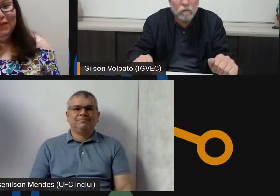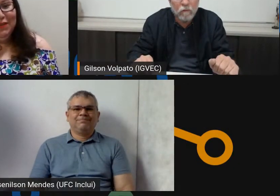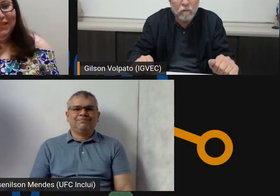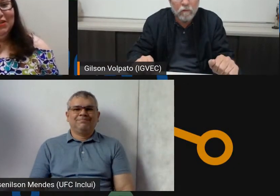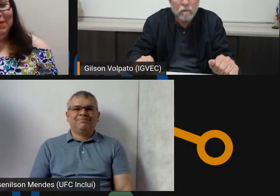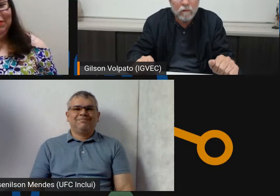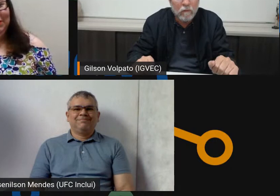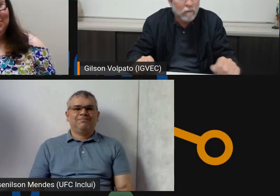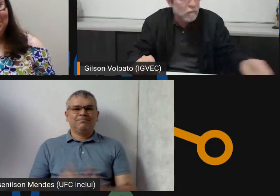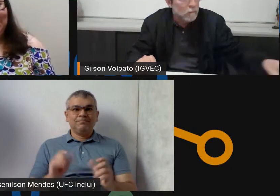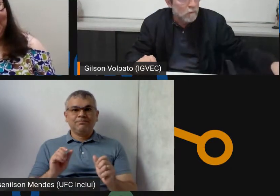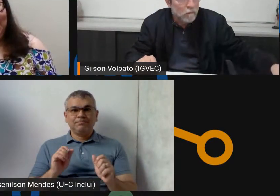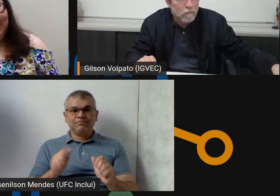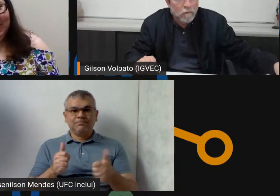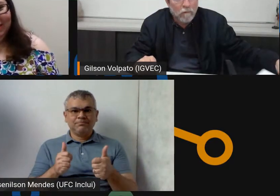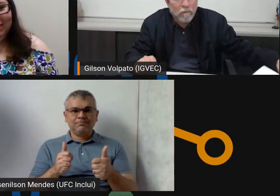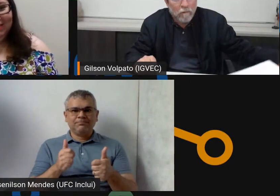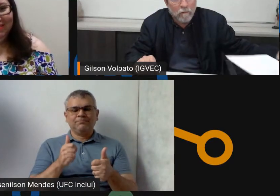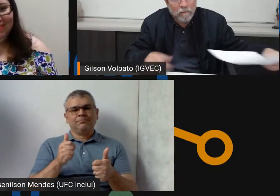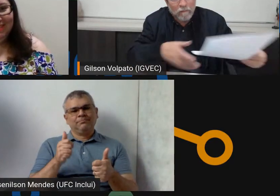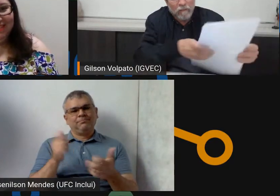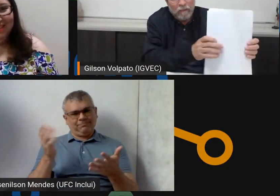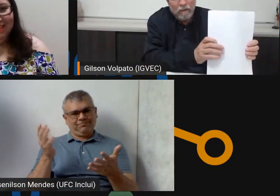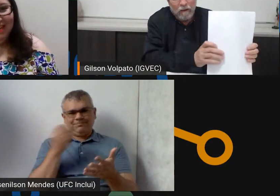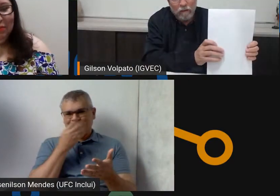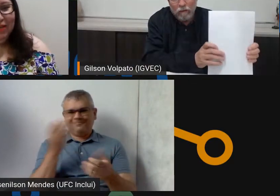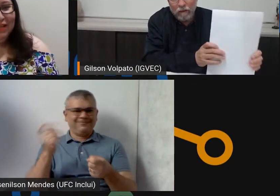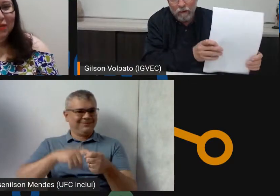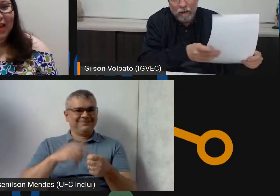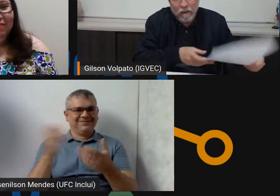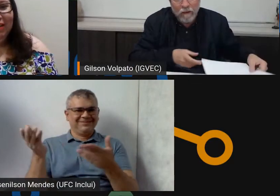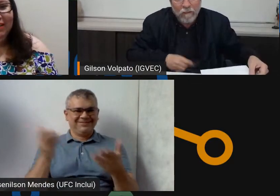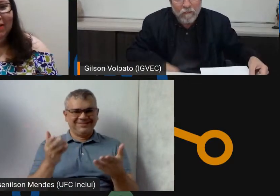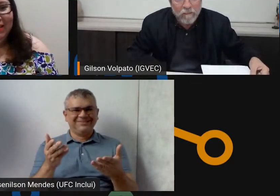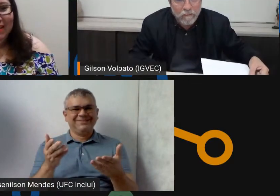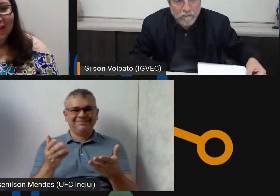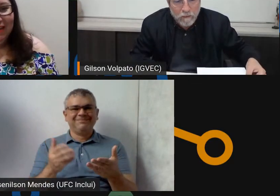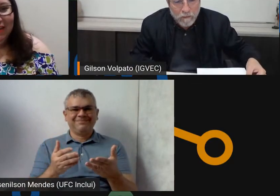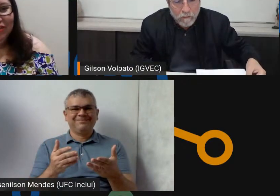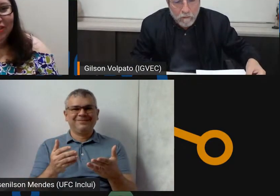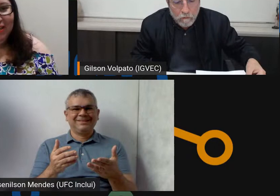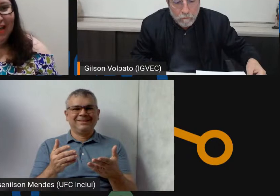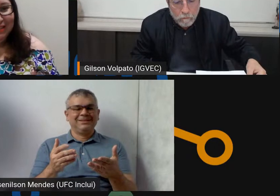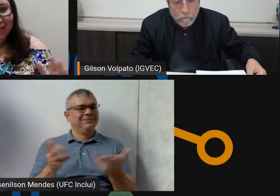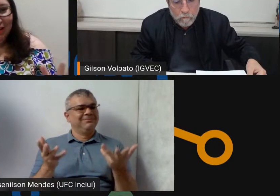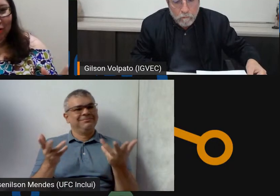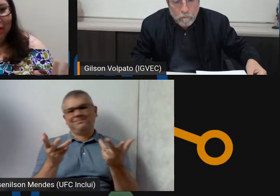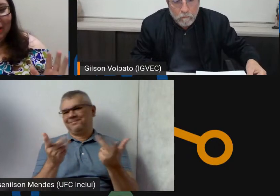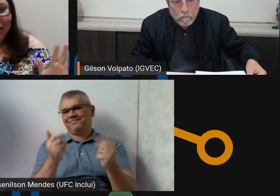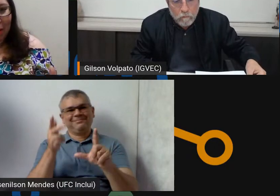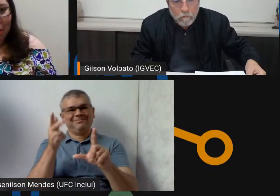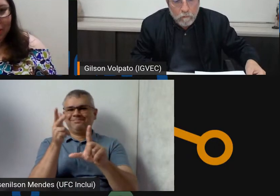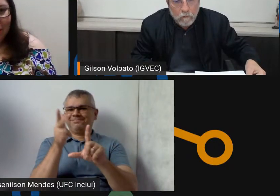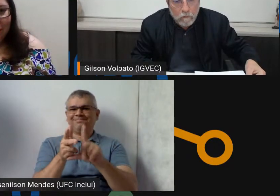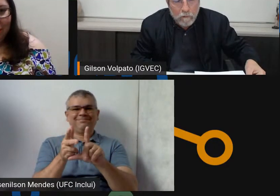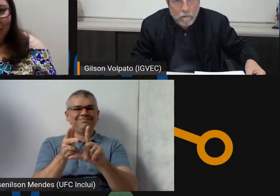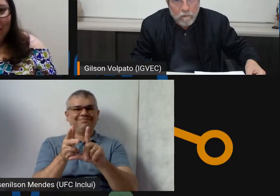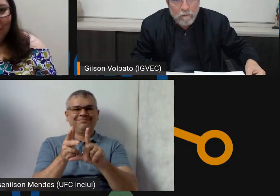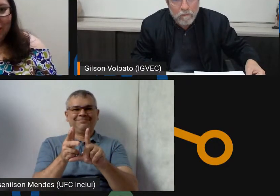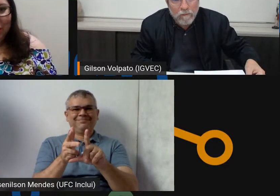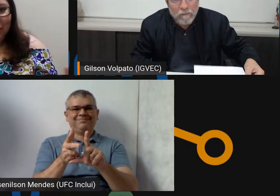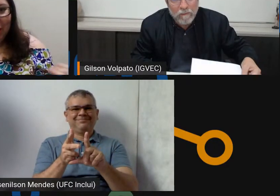Olá, professor, seja bem-vindo de volta. Caiu. A live é tão excelente que, assim, ó, tem que ser com